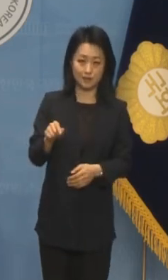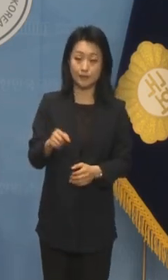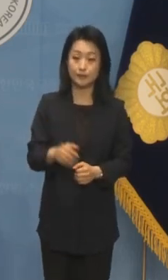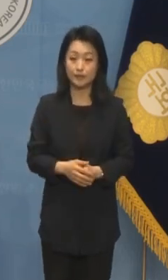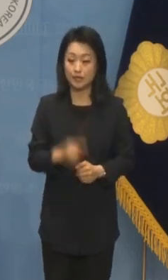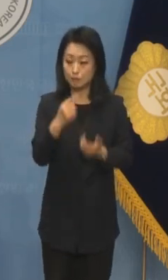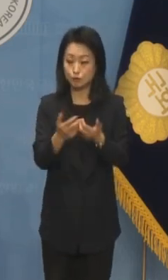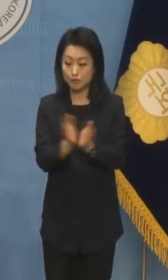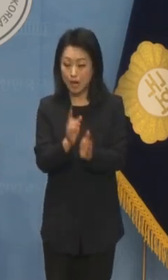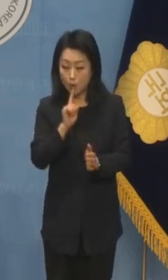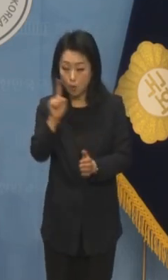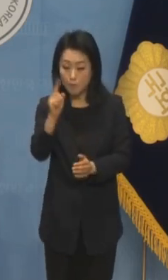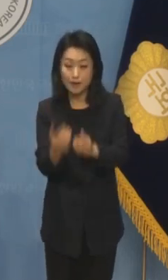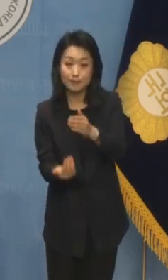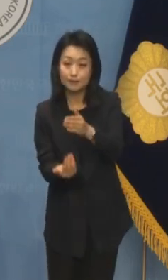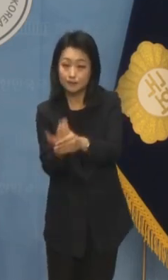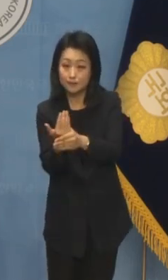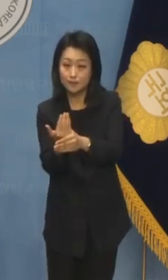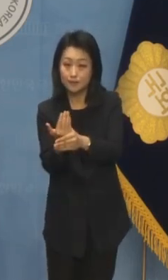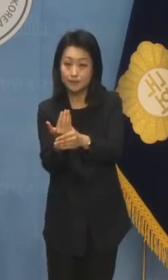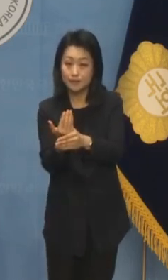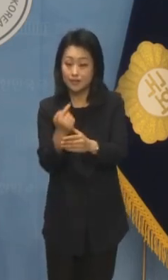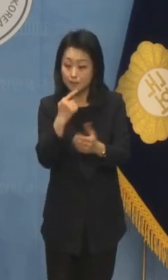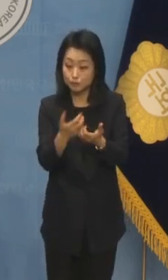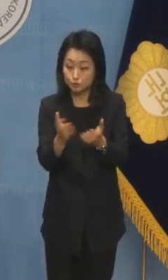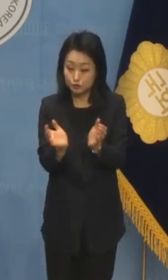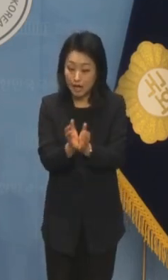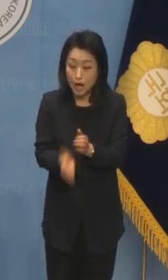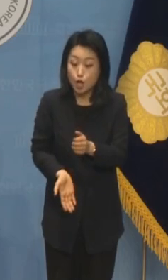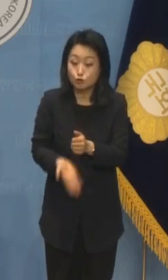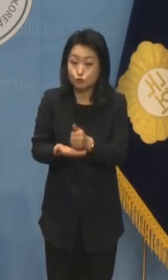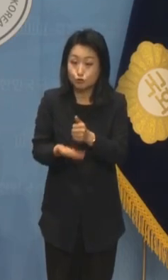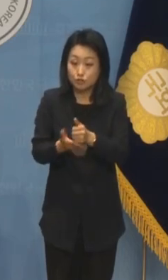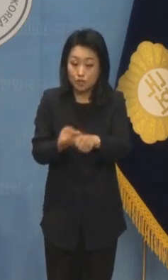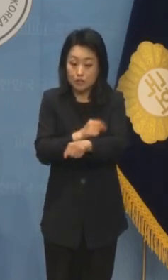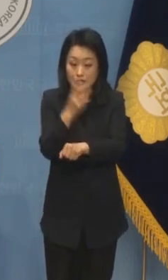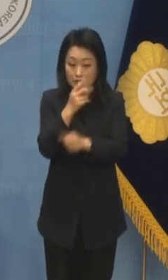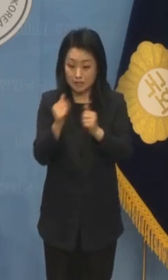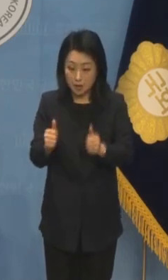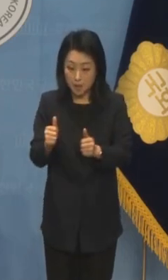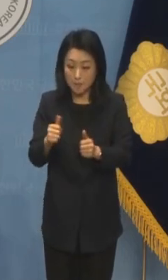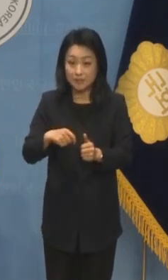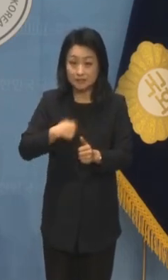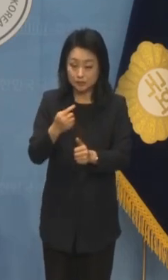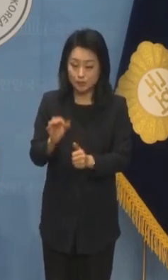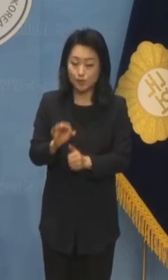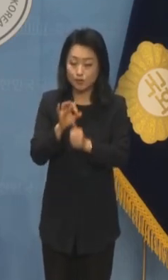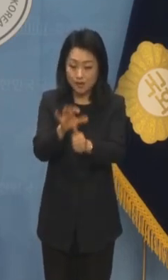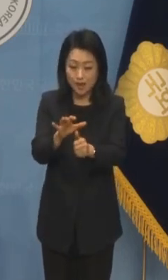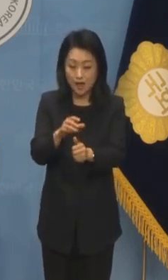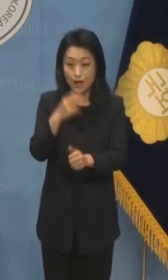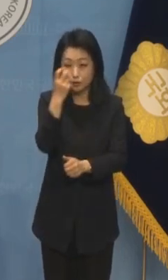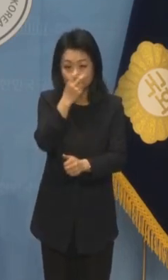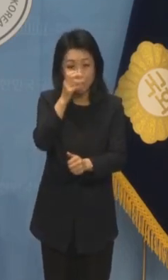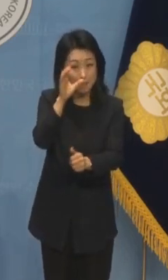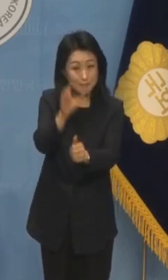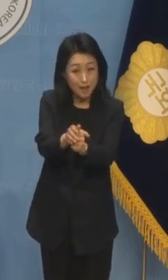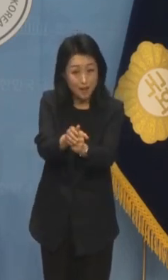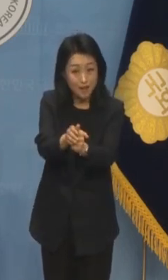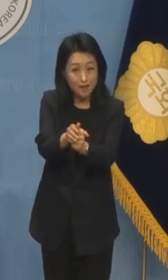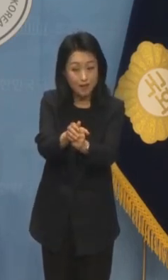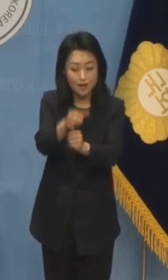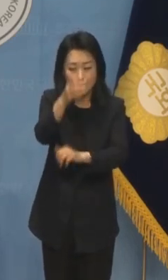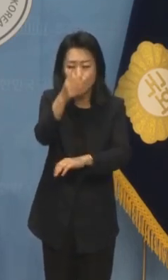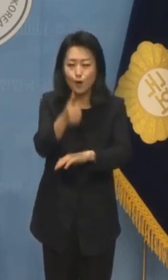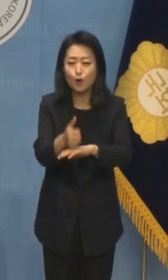더불어민주당이 고발한 사건을 더불어민주당에서 추천한 특검으로 셀프 수사하겠다는 것은